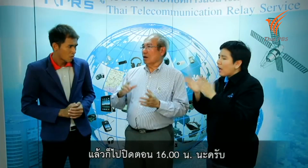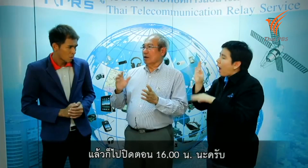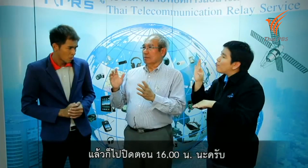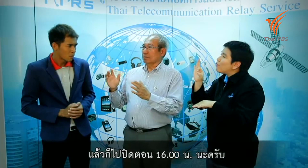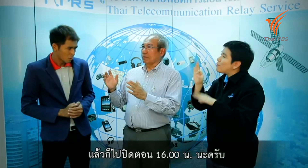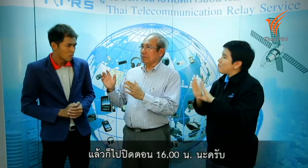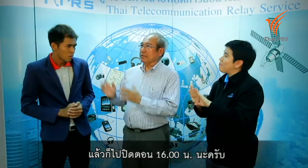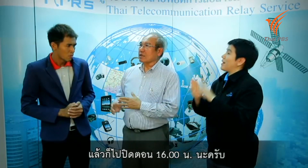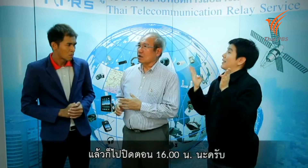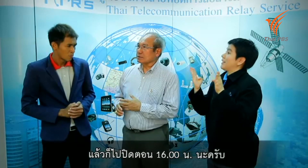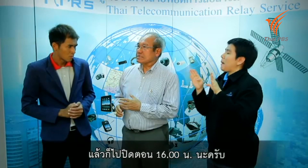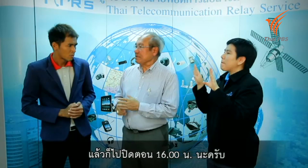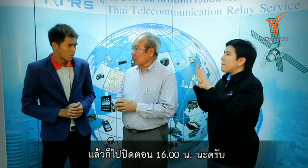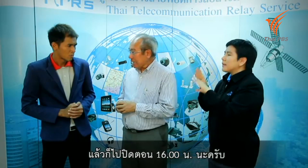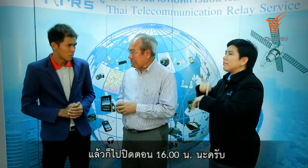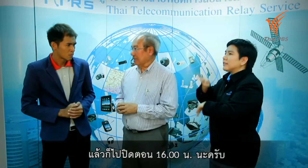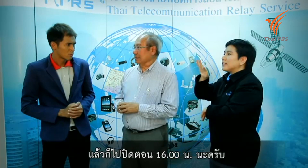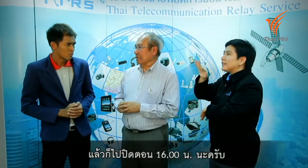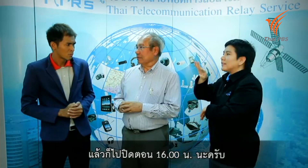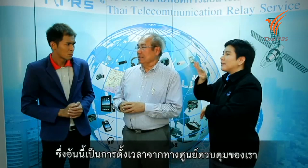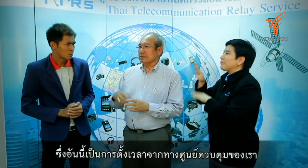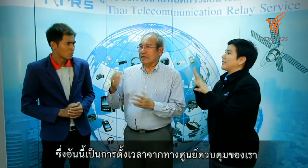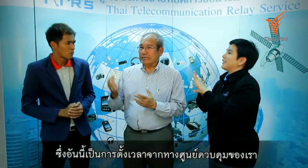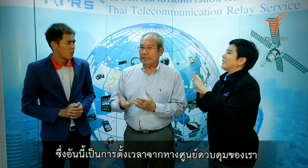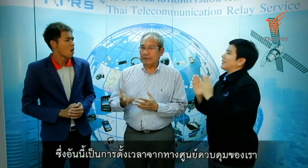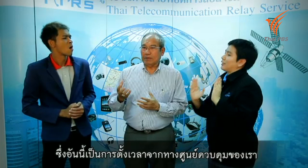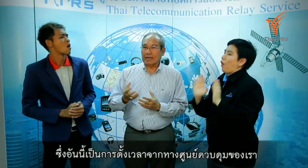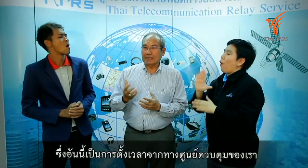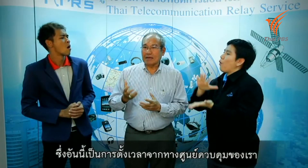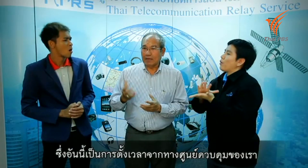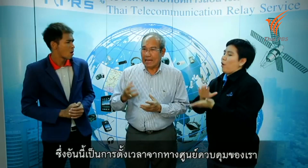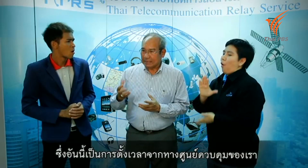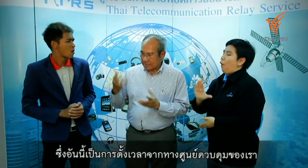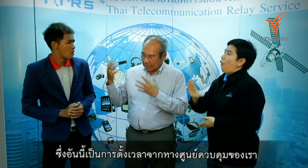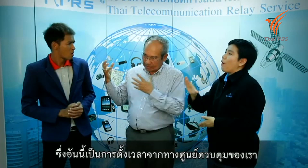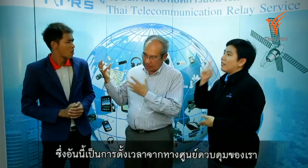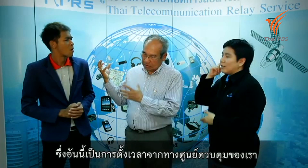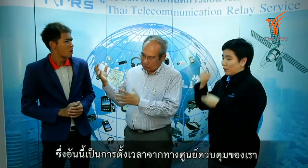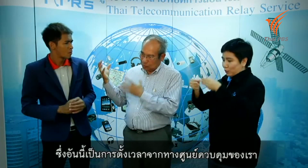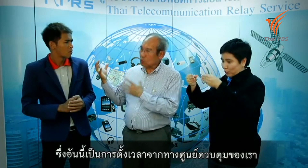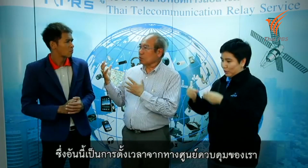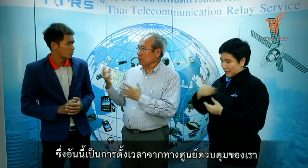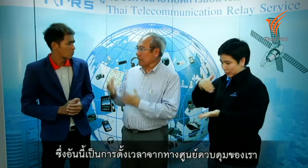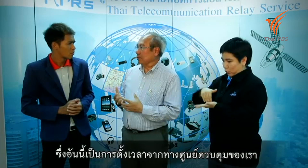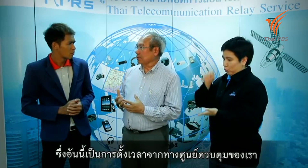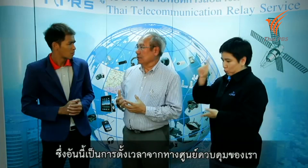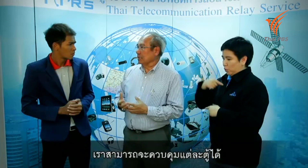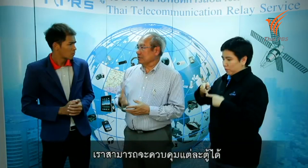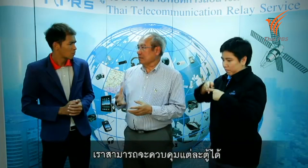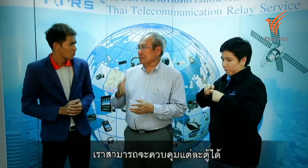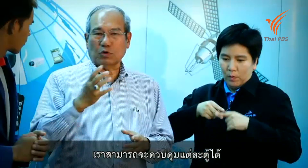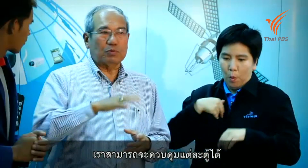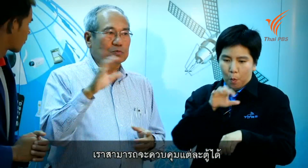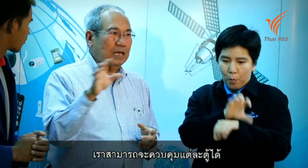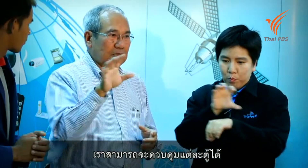แล้วก็ไปปิดตอน4โมงเย็นนะครับซึ่งอันนี้เป็นการตั้งเวลาจากศูนย์ควบคุมของเราเ